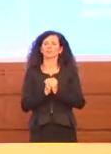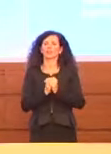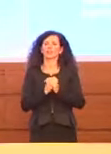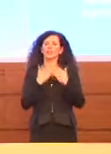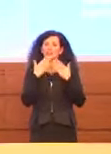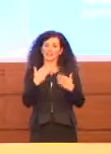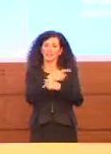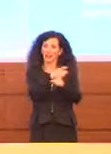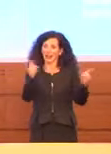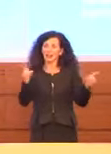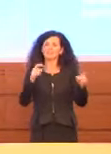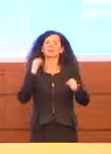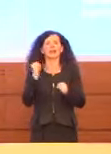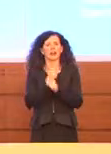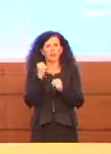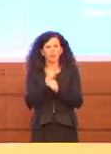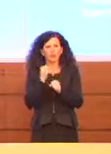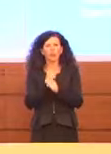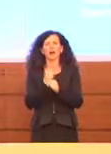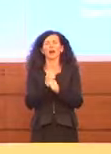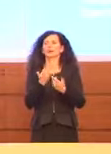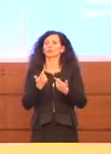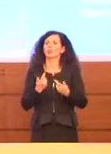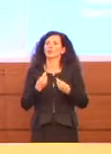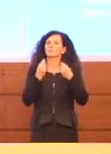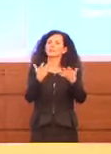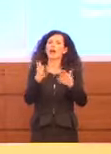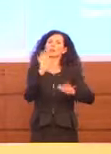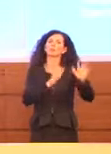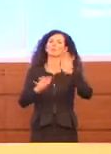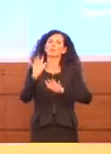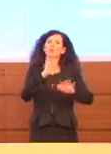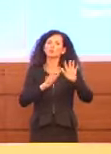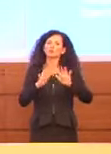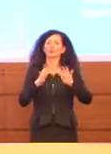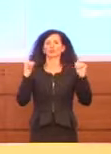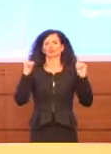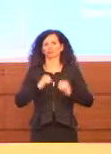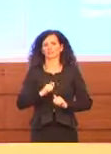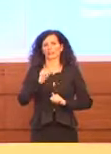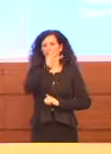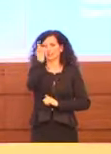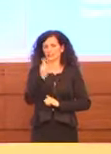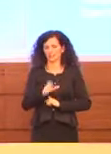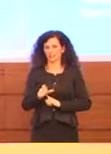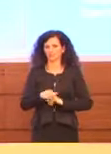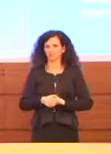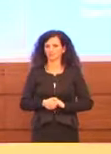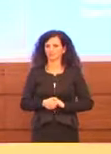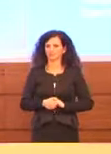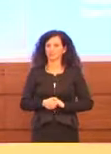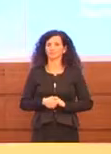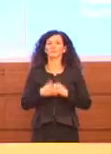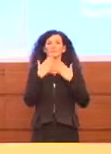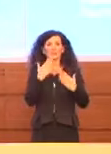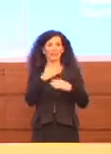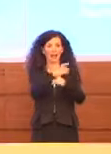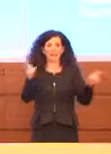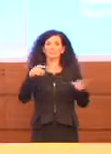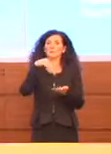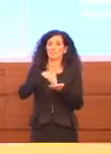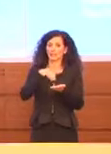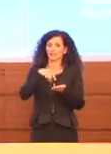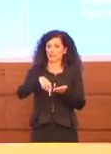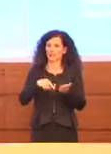hanno lavorato per fornire informazioni ai nostri connazionali e per la vostra presenza qui al